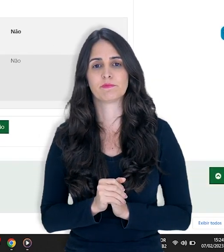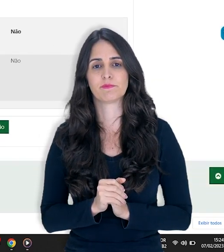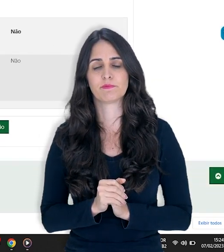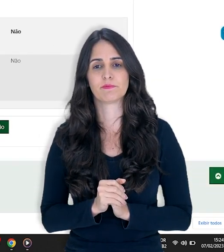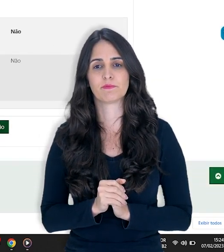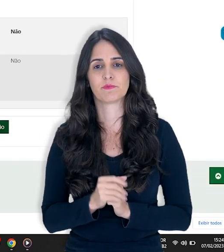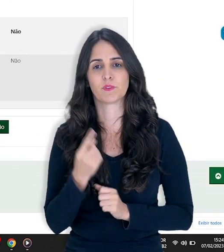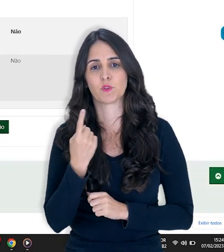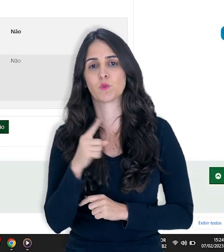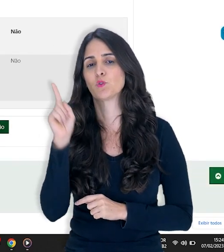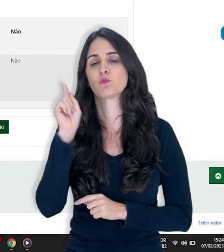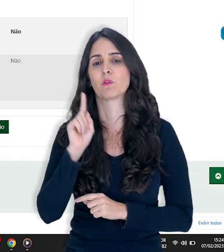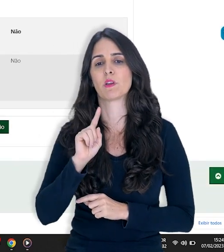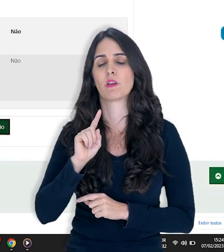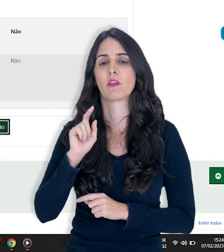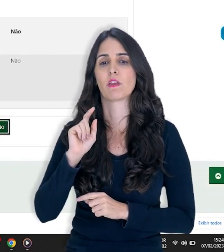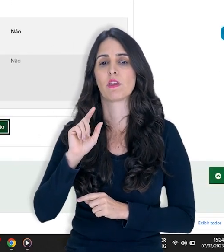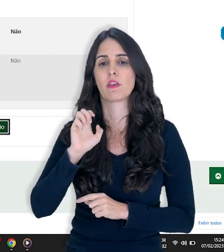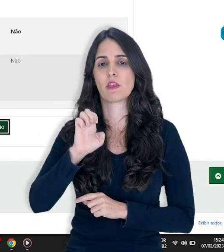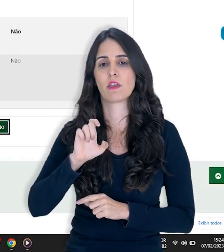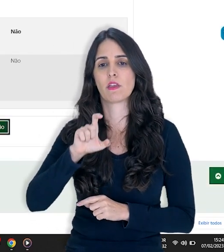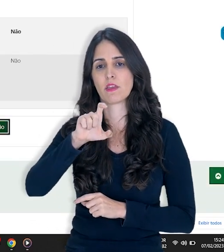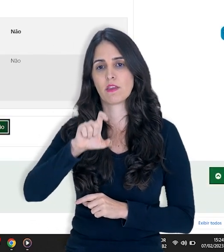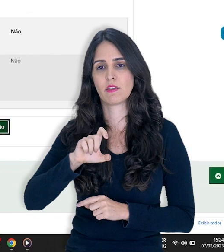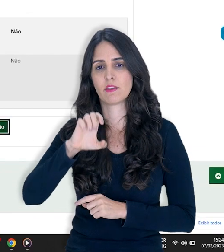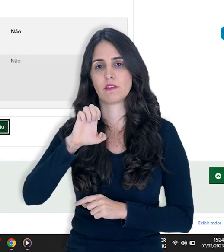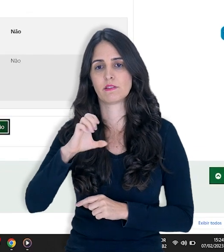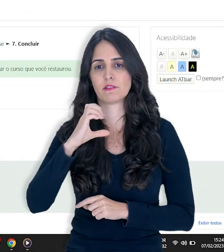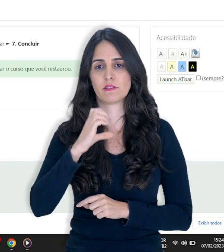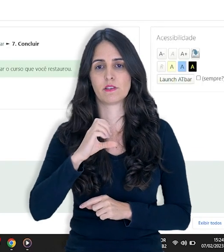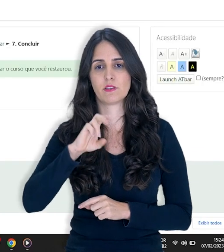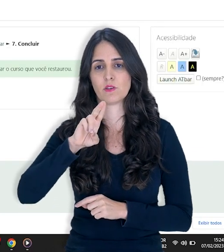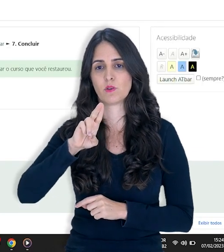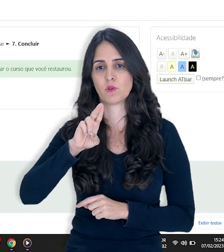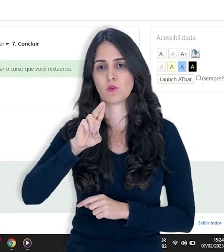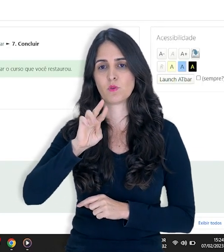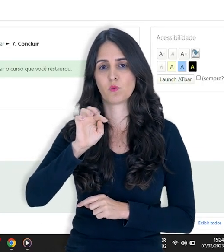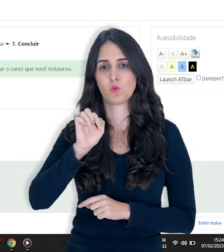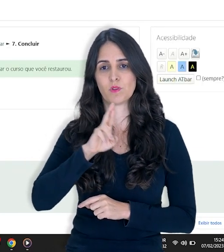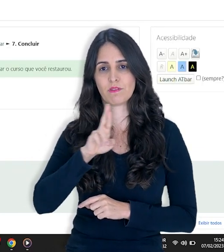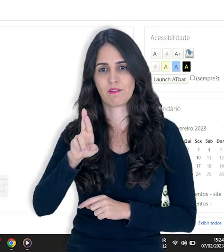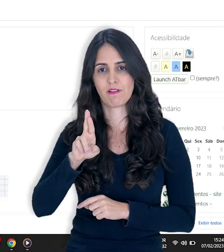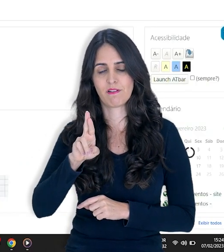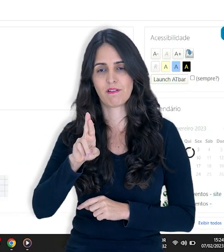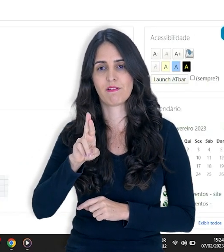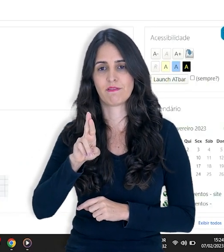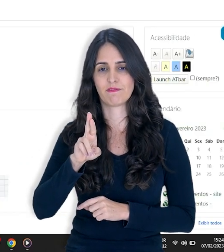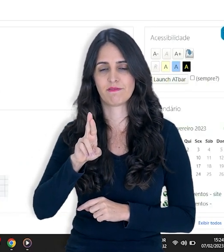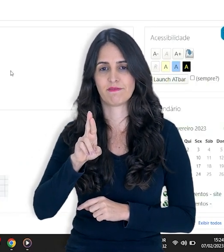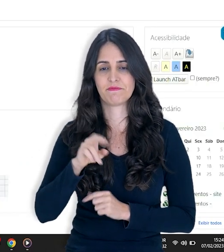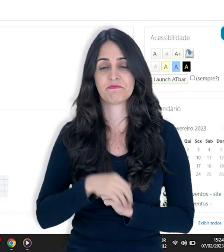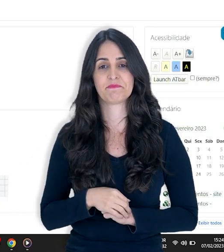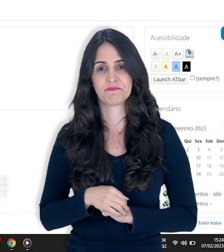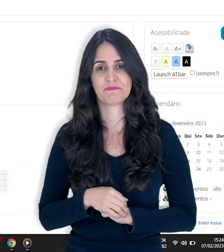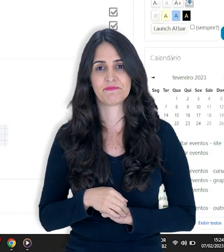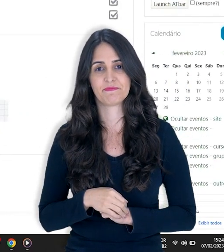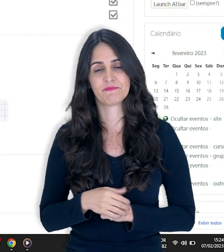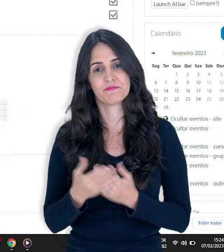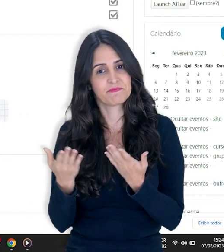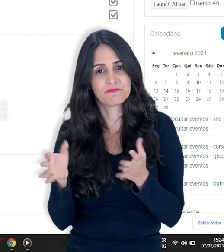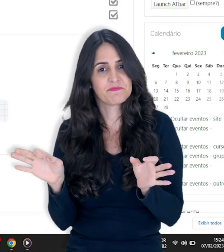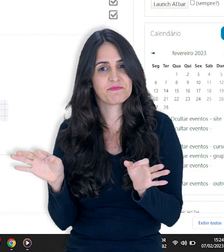Última vez, executar a restauração. E aí, o que vai acontecer? Depois,